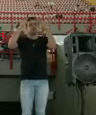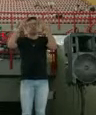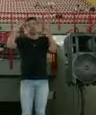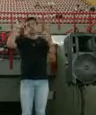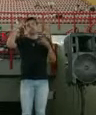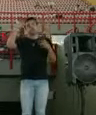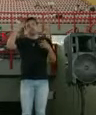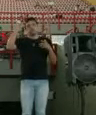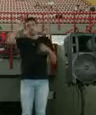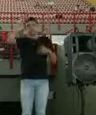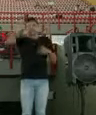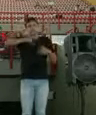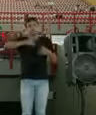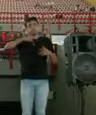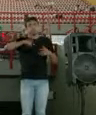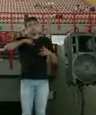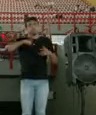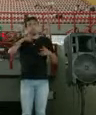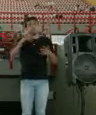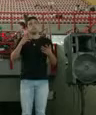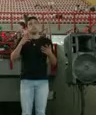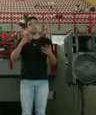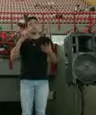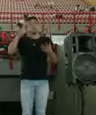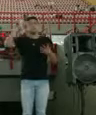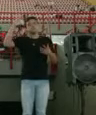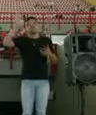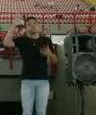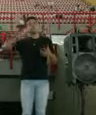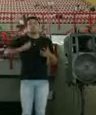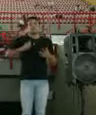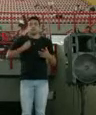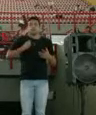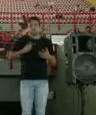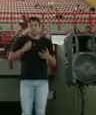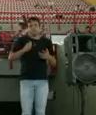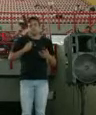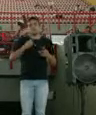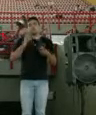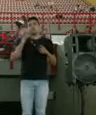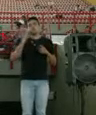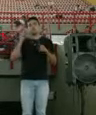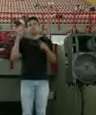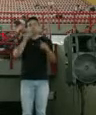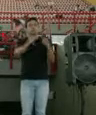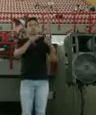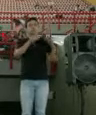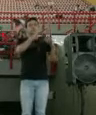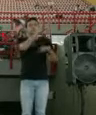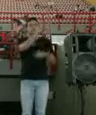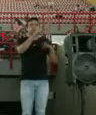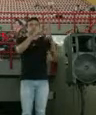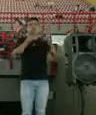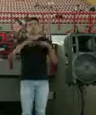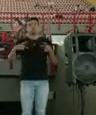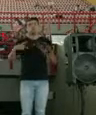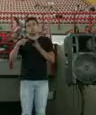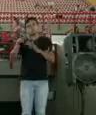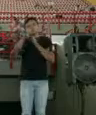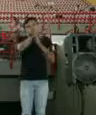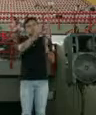psicossomática da pessoa ter como filosofia de vida do que científico. Então eu particularmente